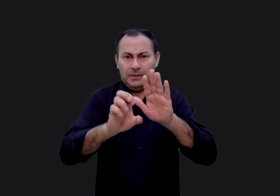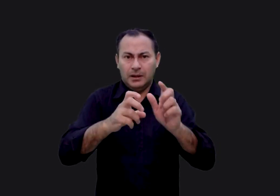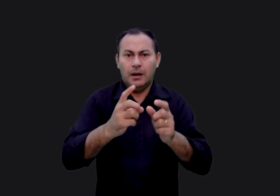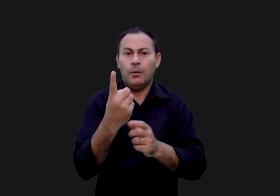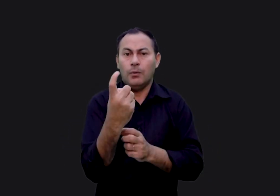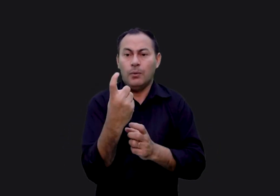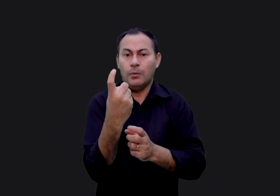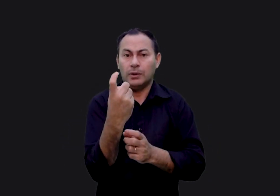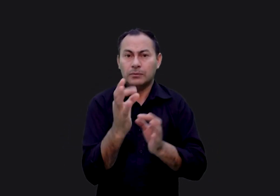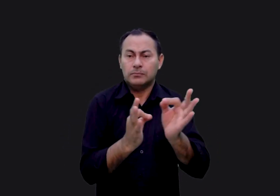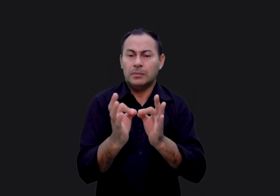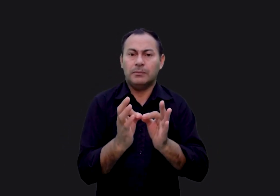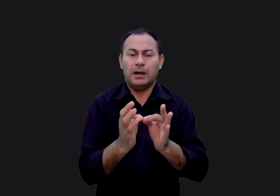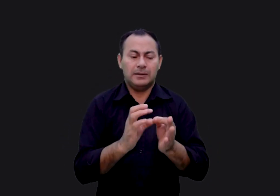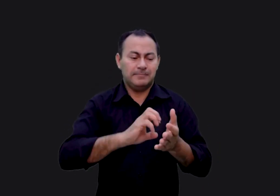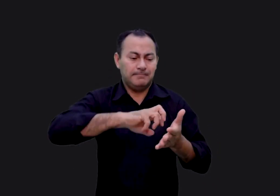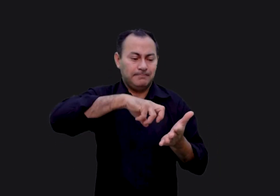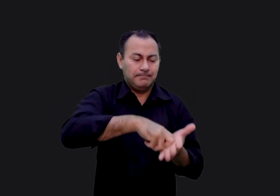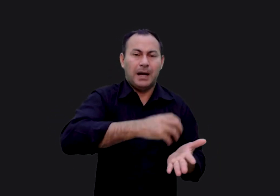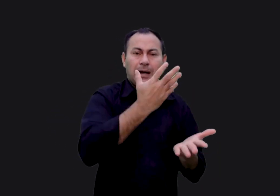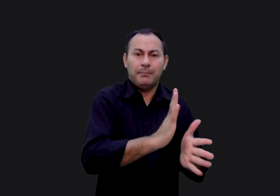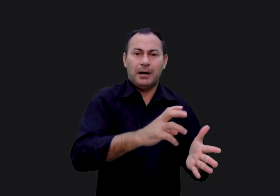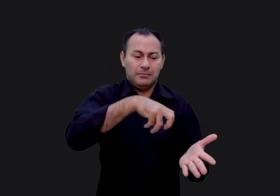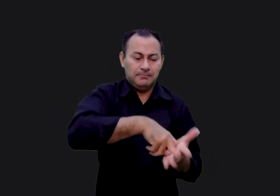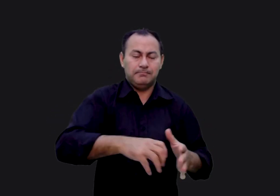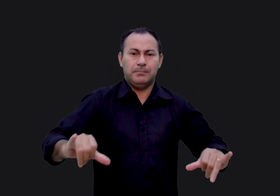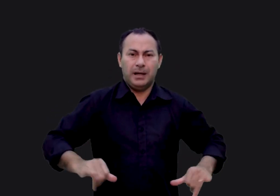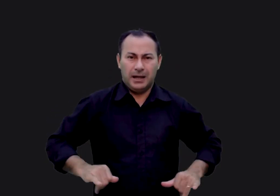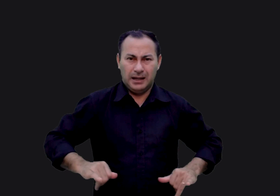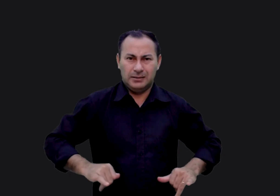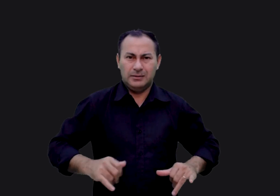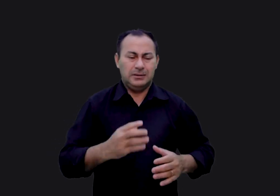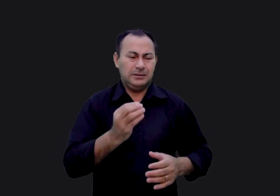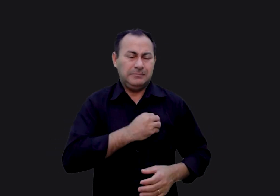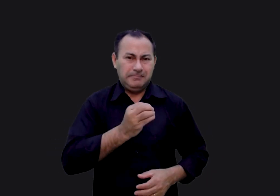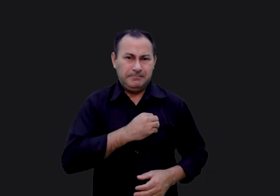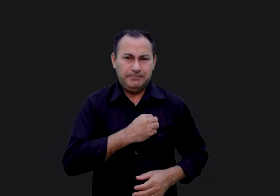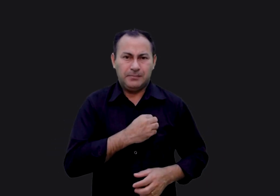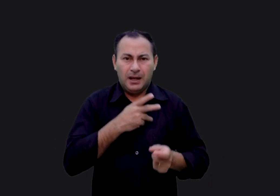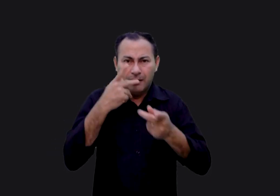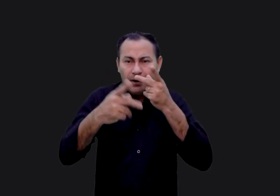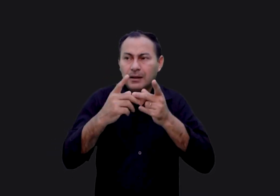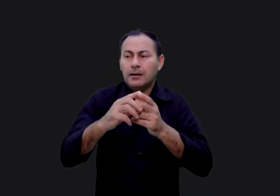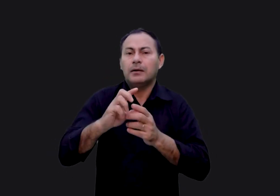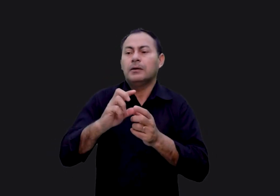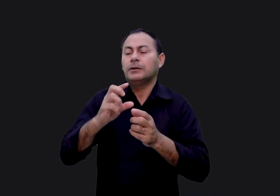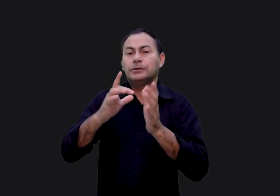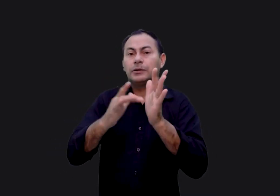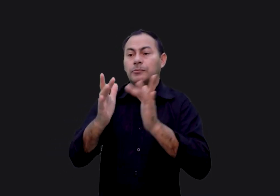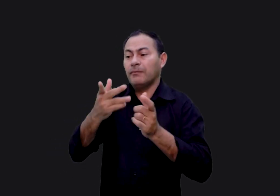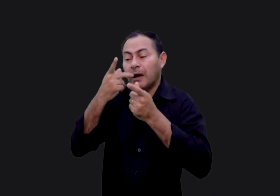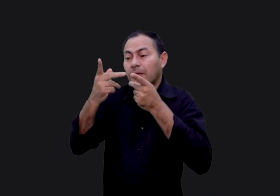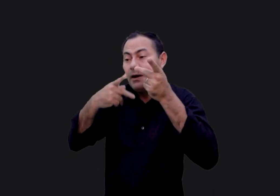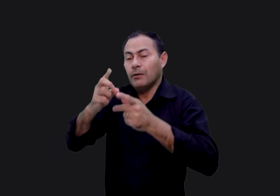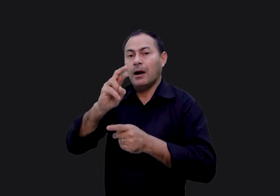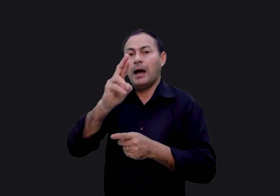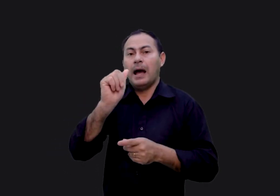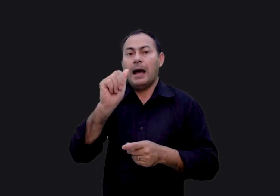é a única solução de Deus para o castigo do pecado. Gostaria de parafrasear o que Jesus disse ao rabino Nicodemos na noite em que